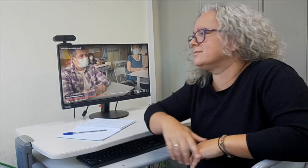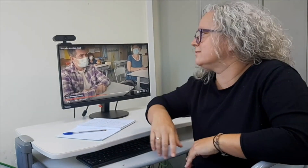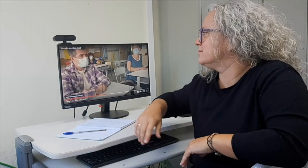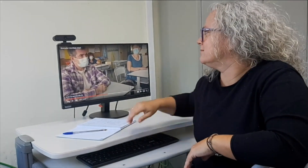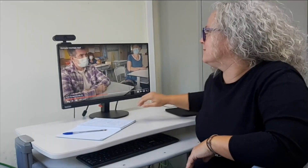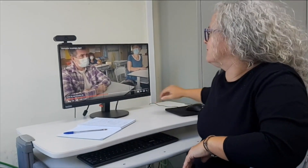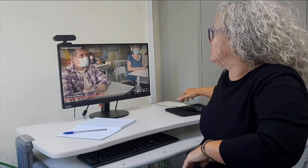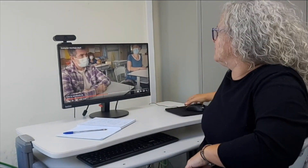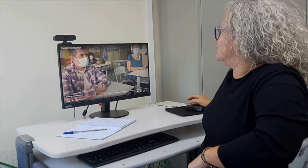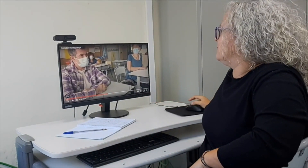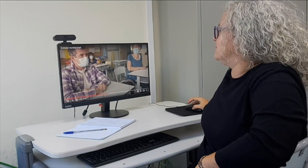entendáis.